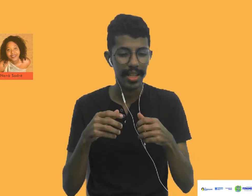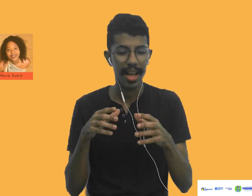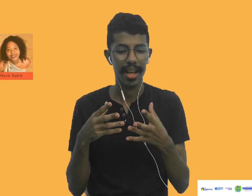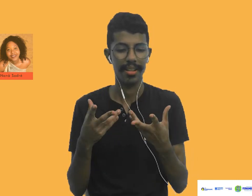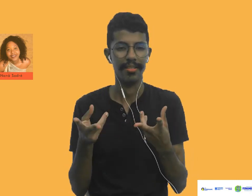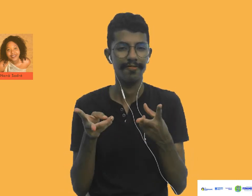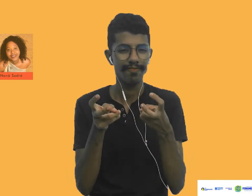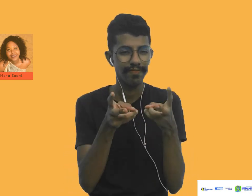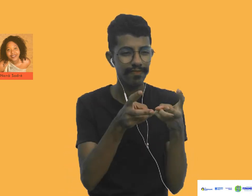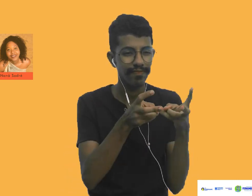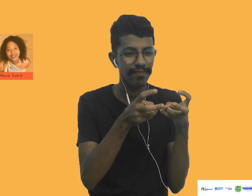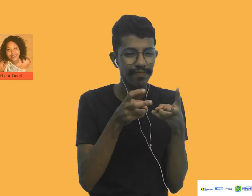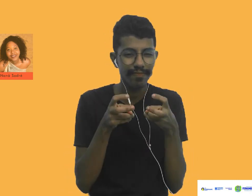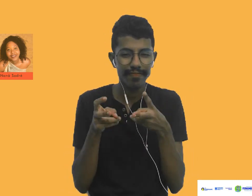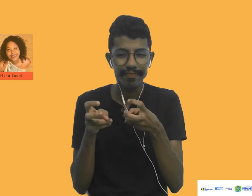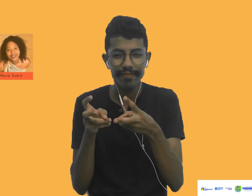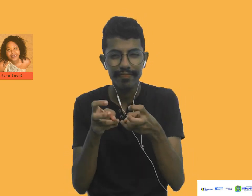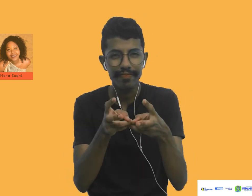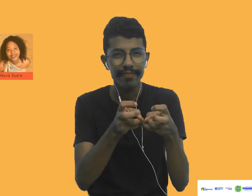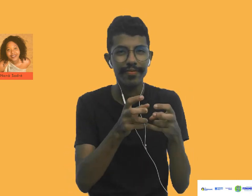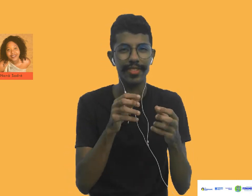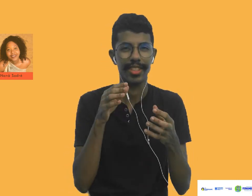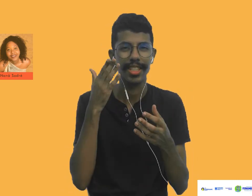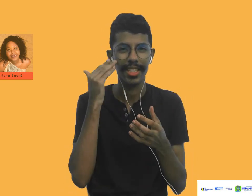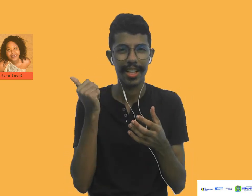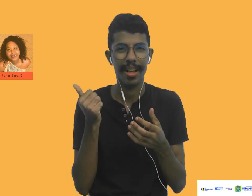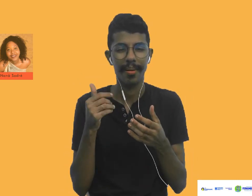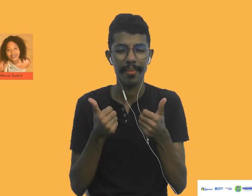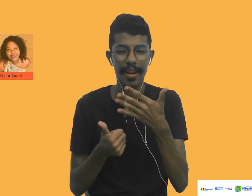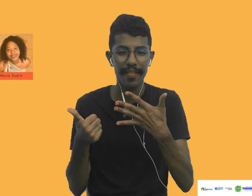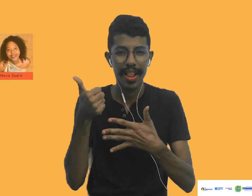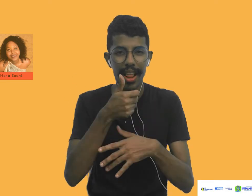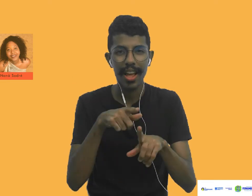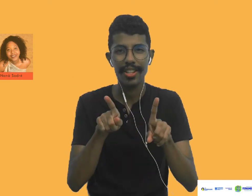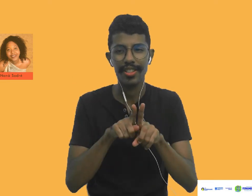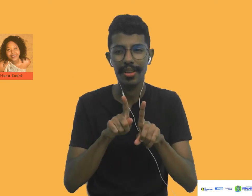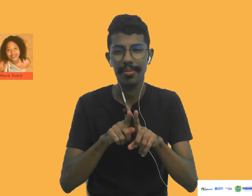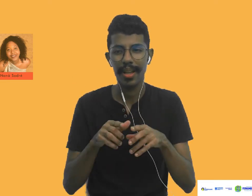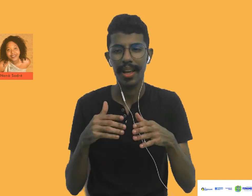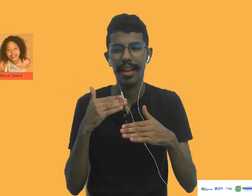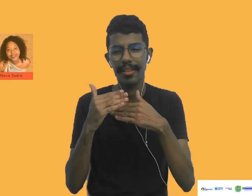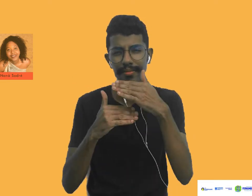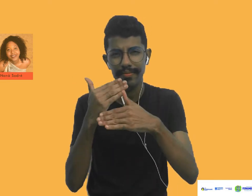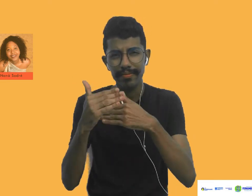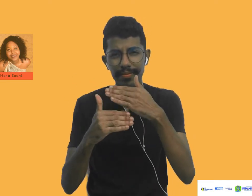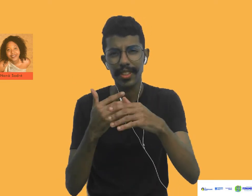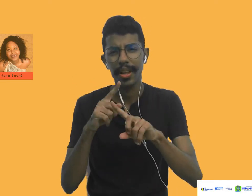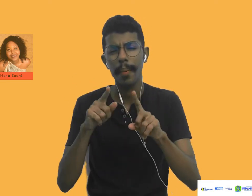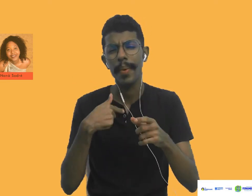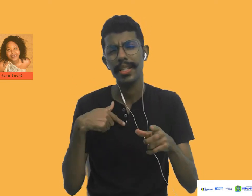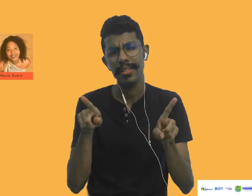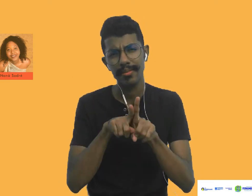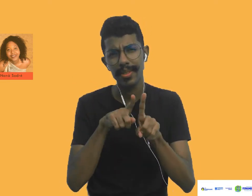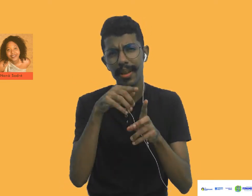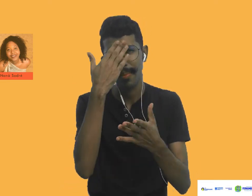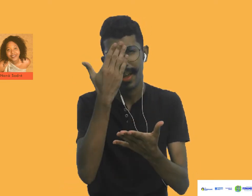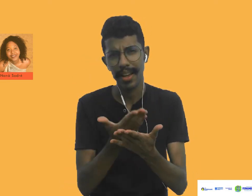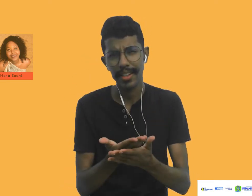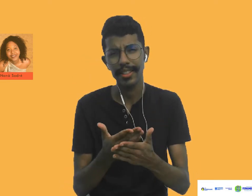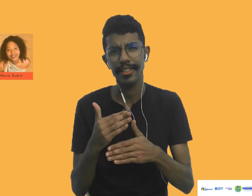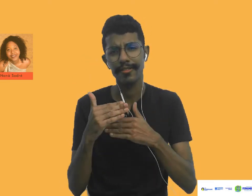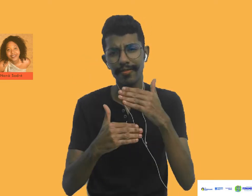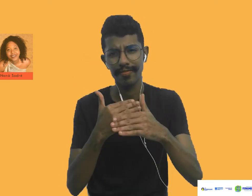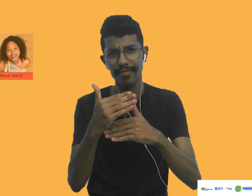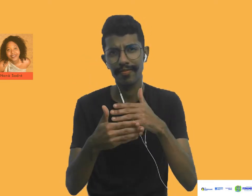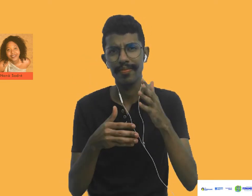se observar, né, os privilégios, né. Então, isso é um caminho, mas eu também acredito nesse